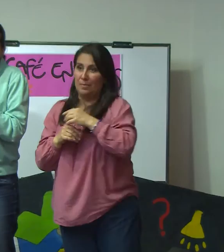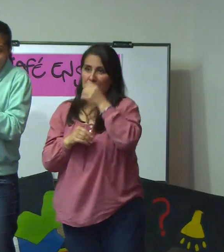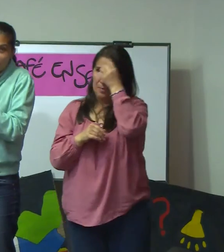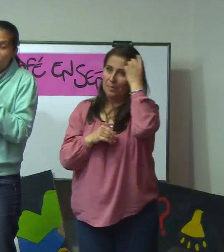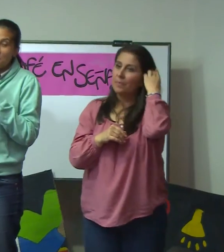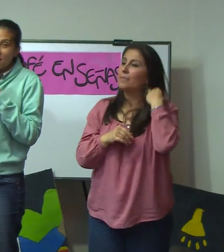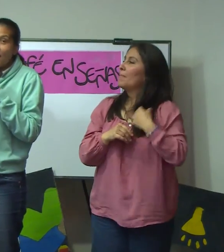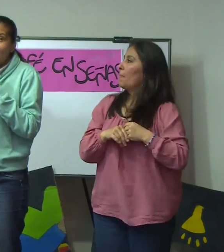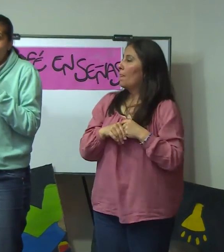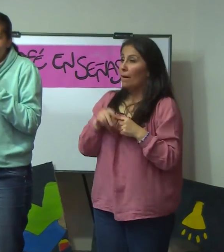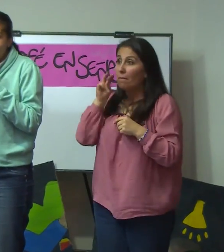Pueden verle la cara.